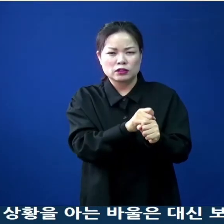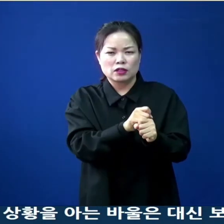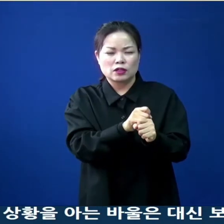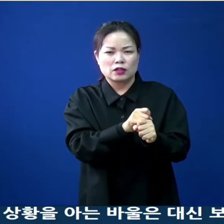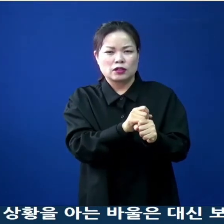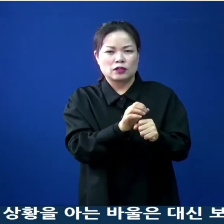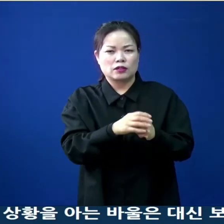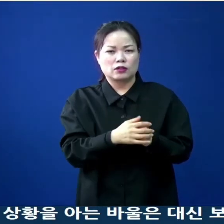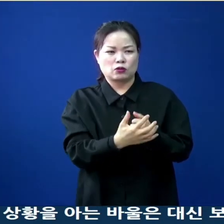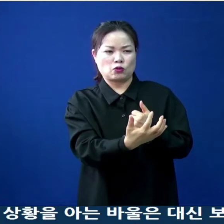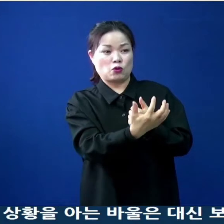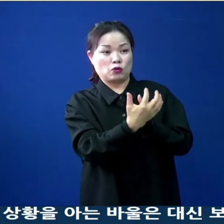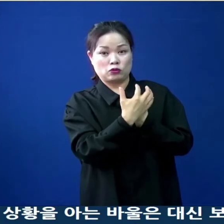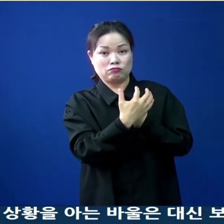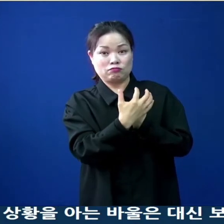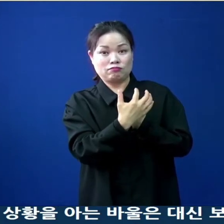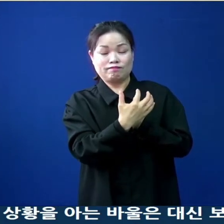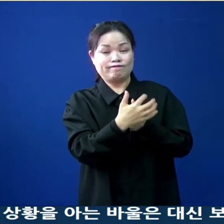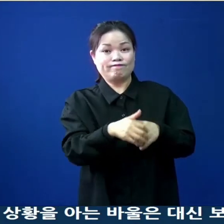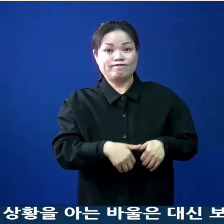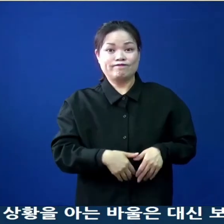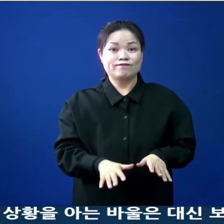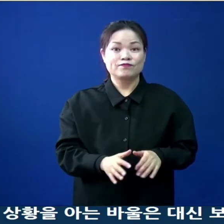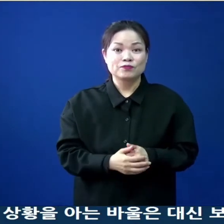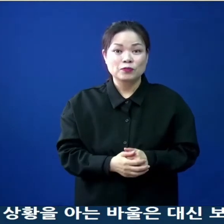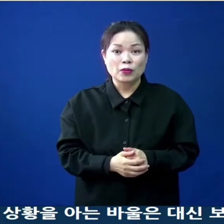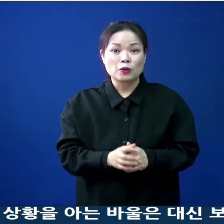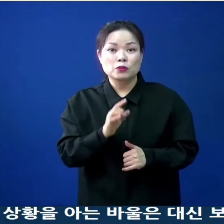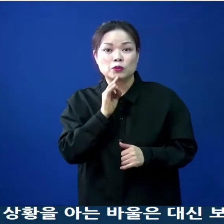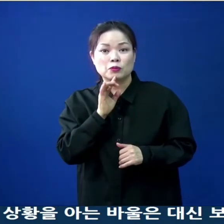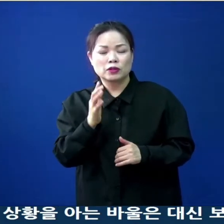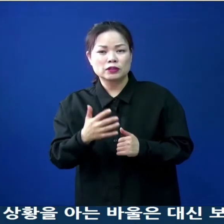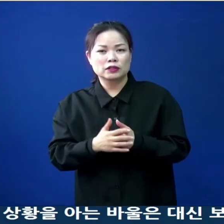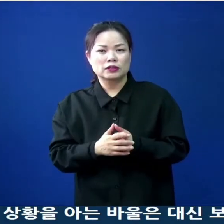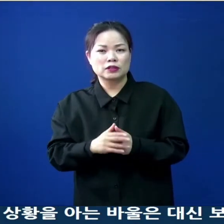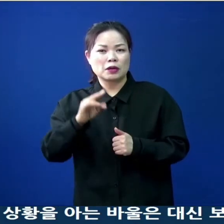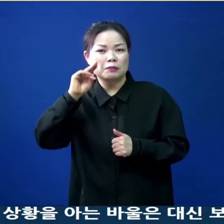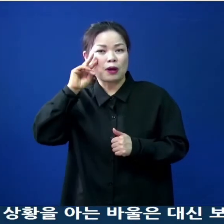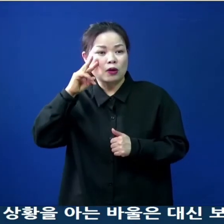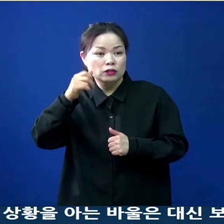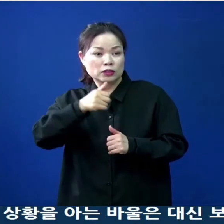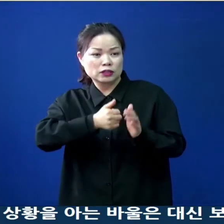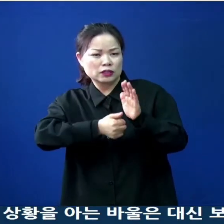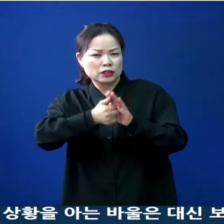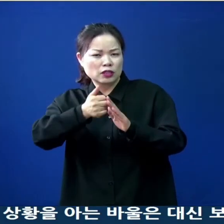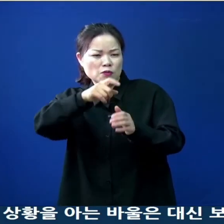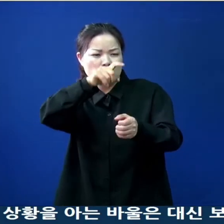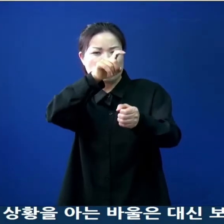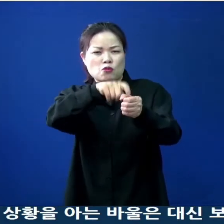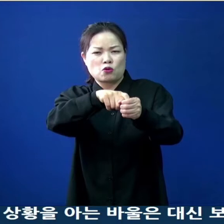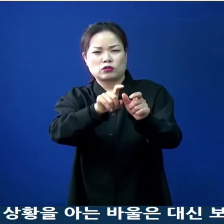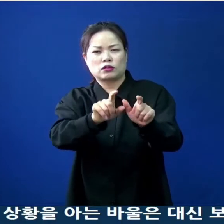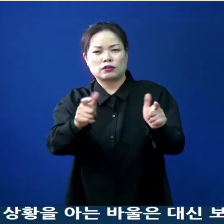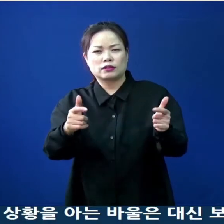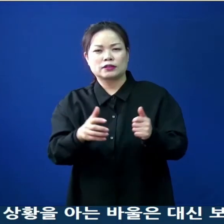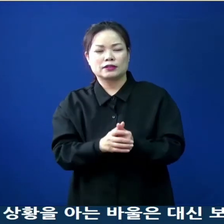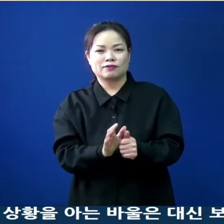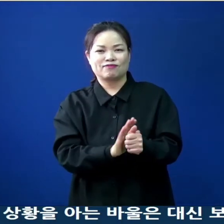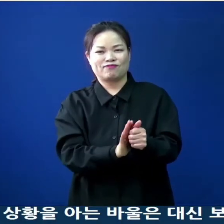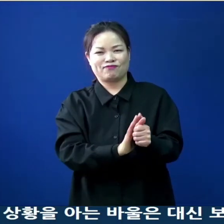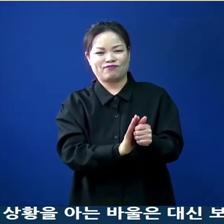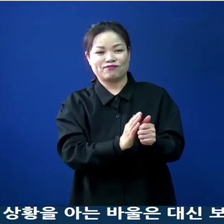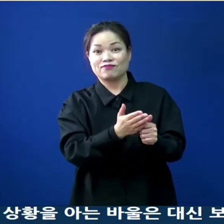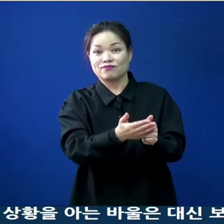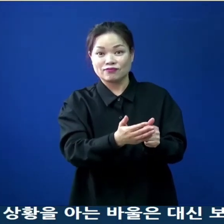받을 필요가 없었습니다. 뿐만 아니라 바울이 희망했던 모든 목양의 목적들, 그들을